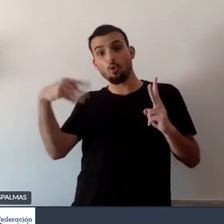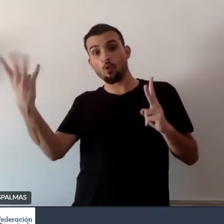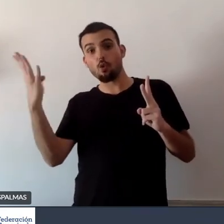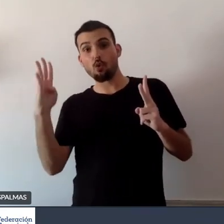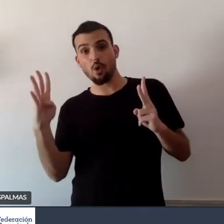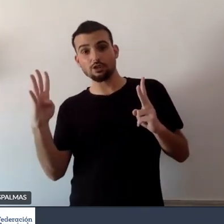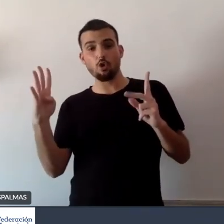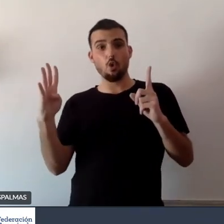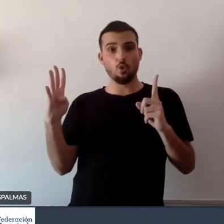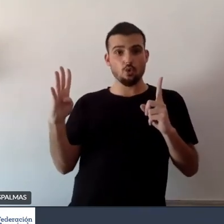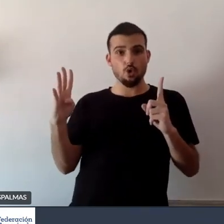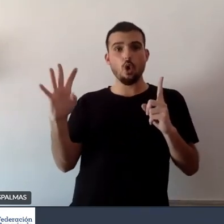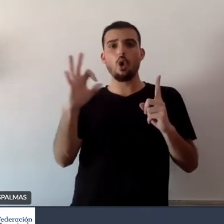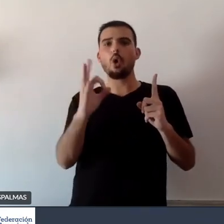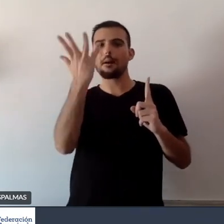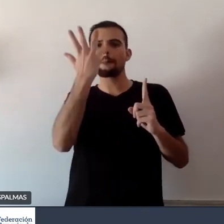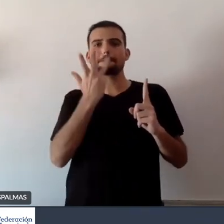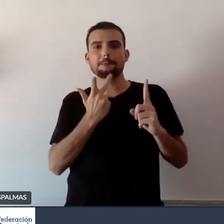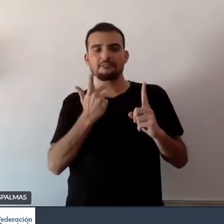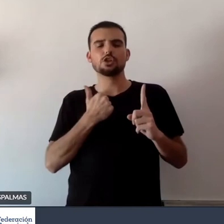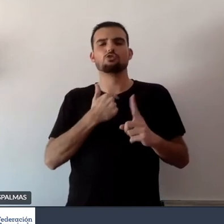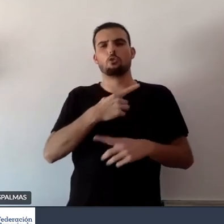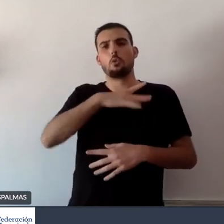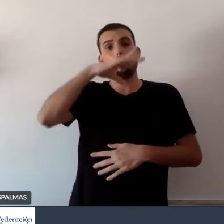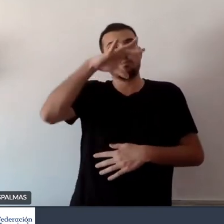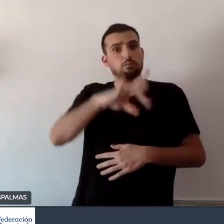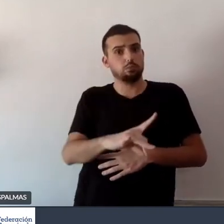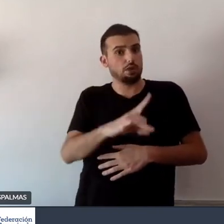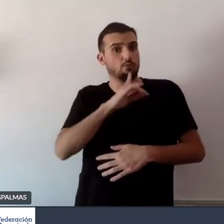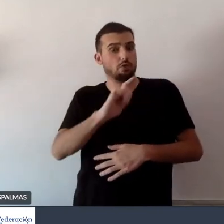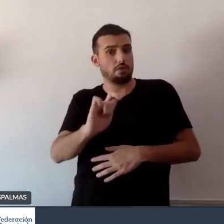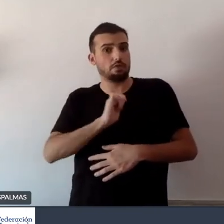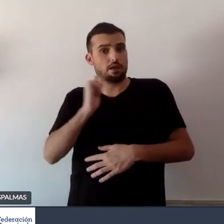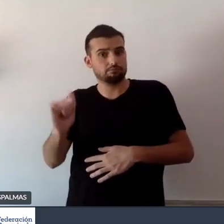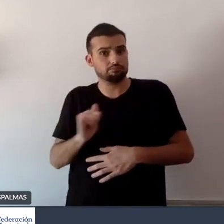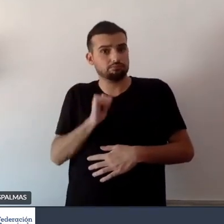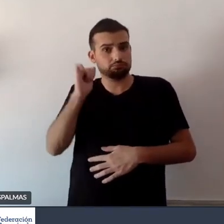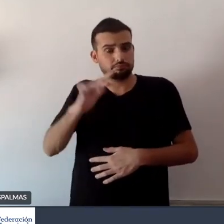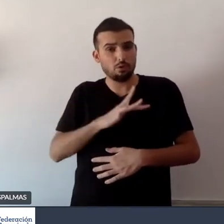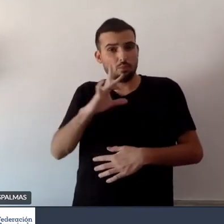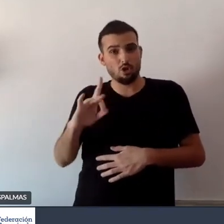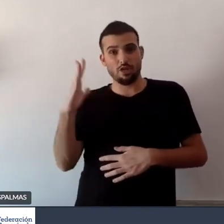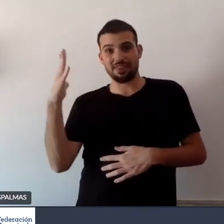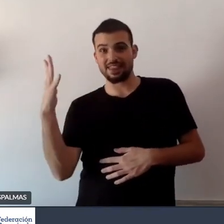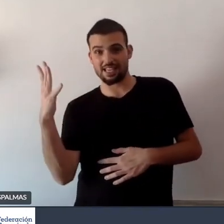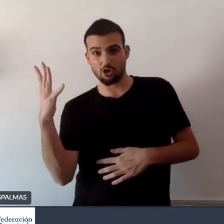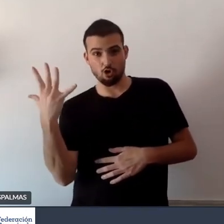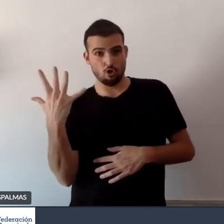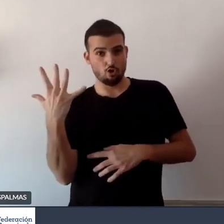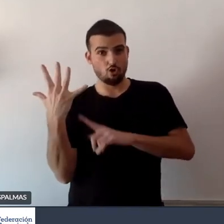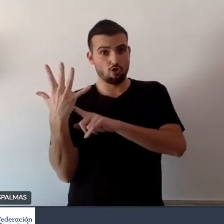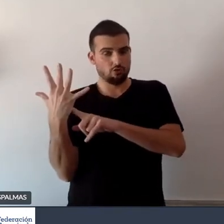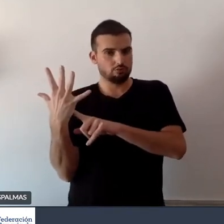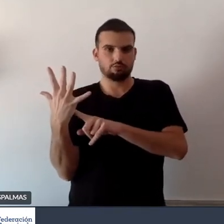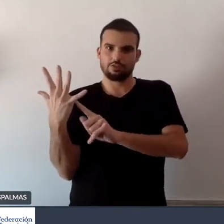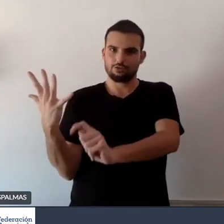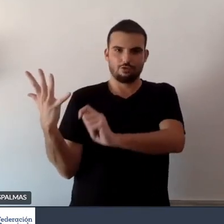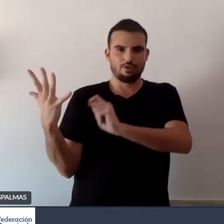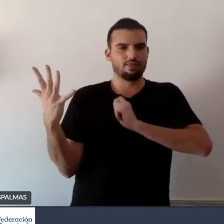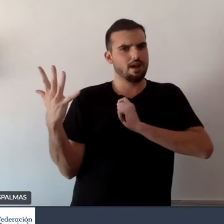interior, o si tenemos la posibilidad, porque así nos lo permite nuestra plantilla, jugar con cinco exteriores, que evidentemente nos